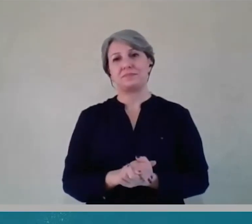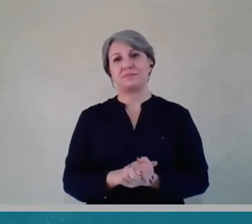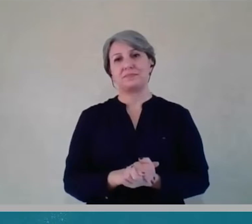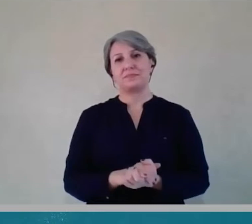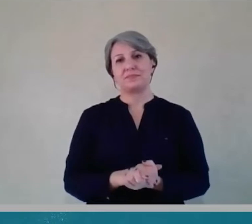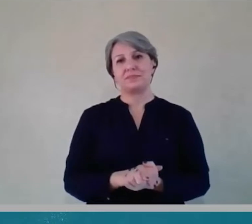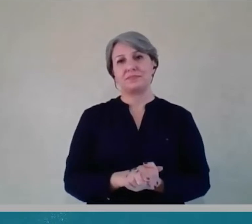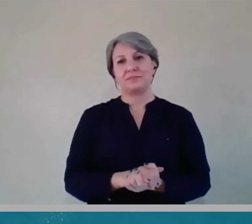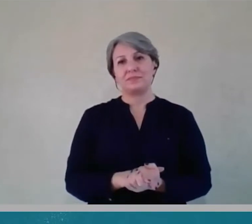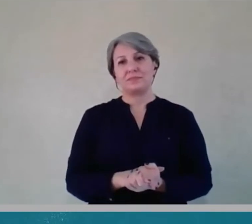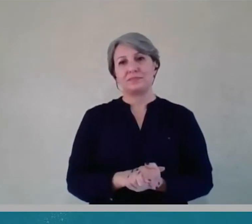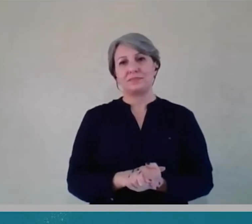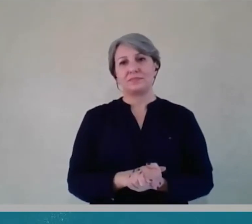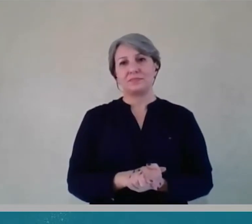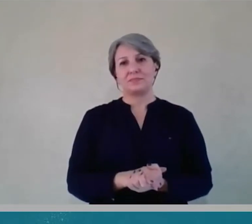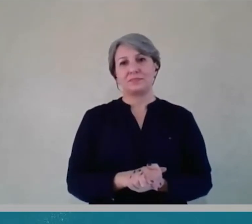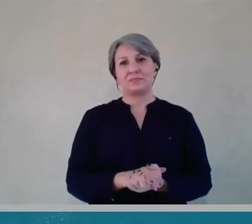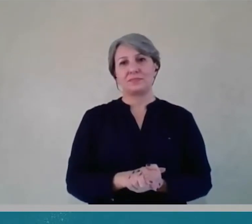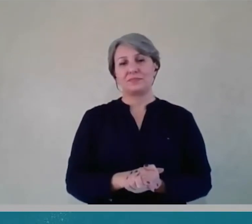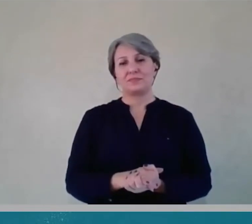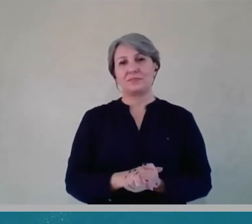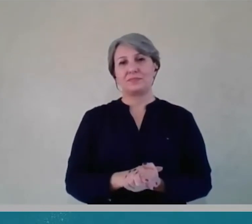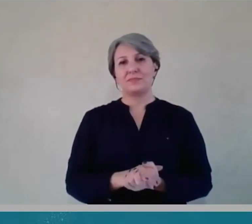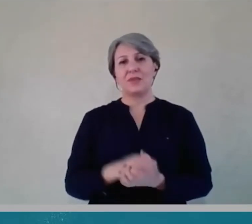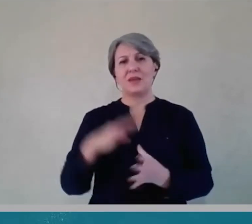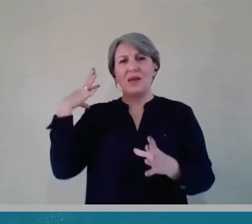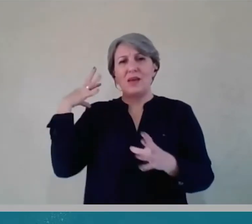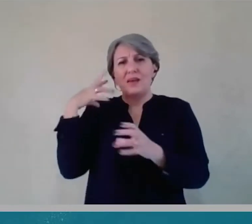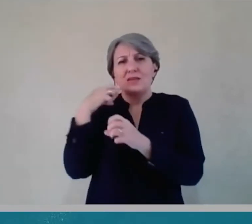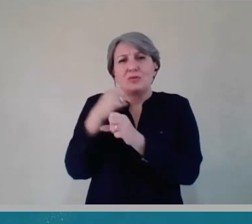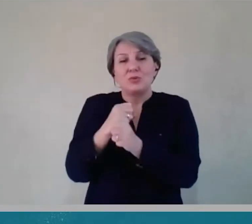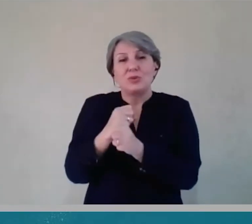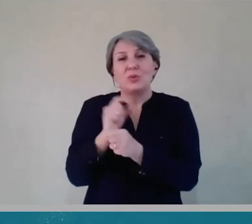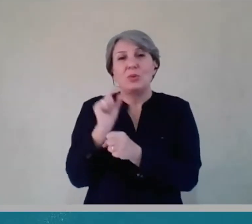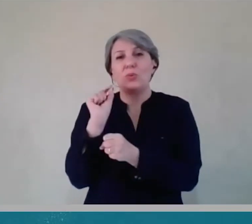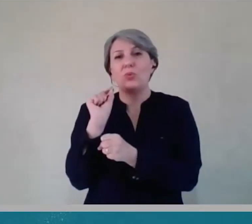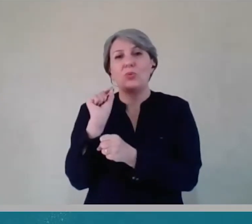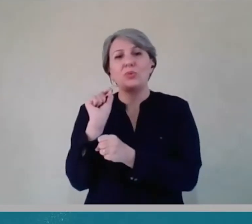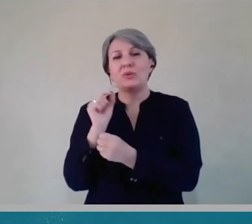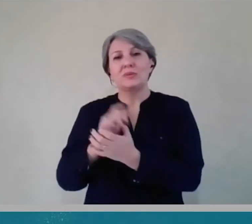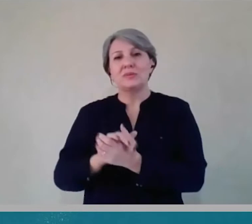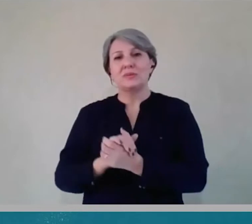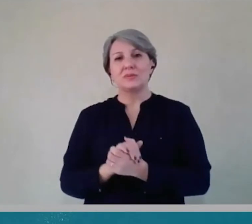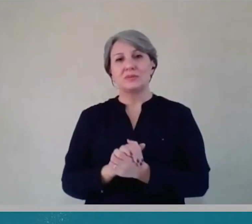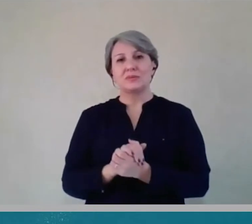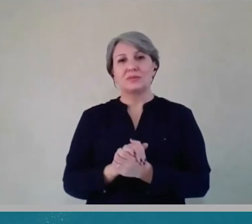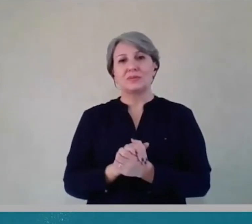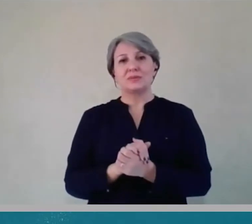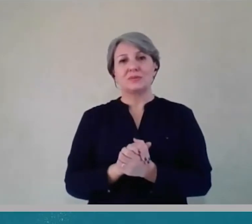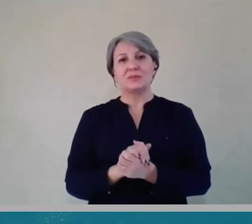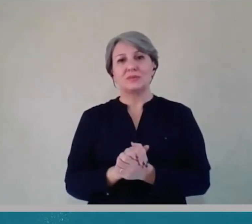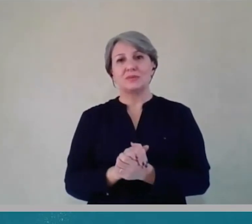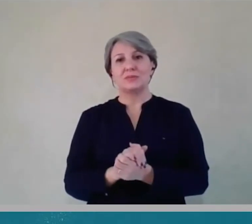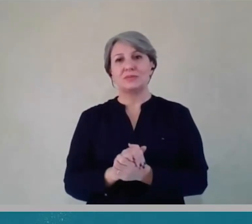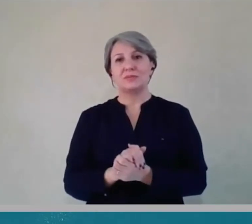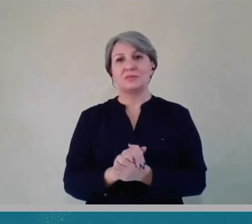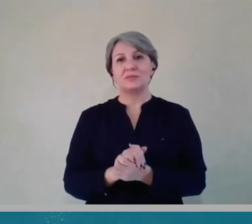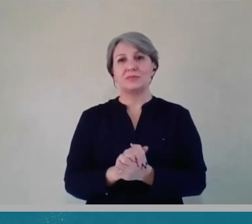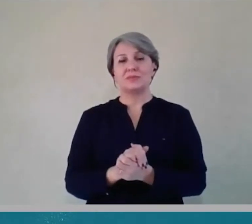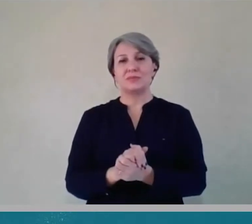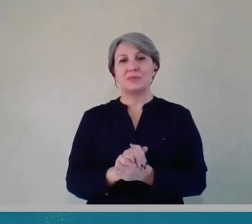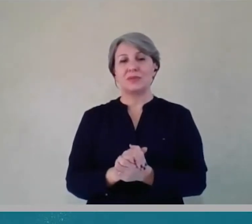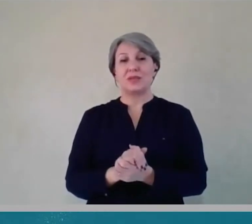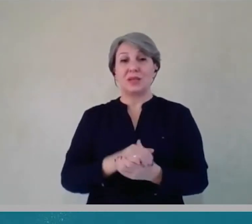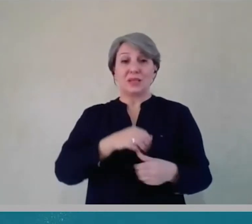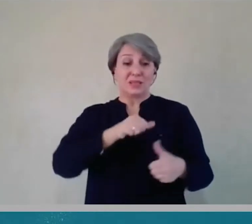vocês vão ver, isso vai resultar em quê? A sua vida de justiça vai fazer de você um